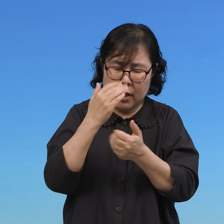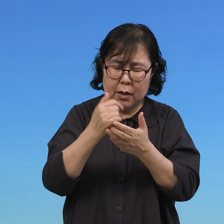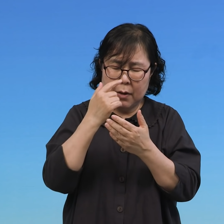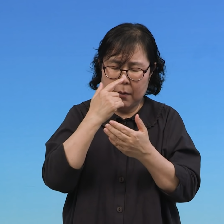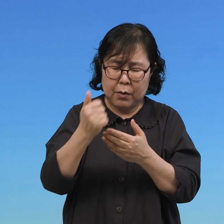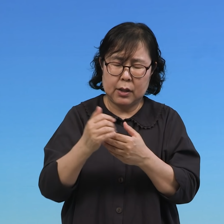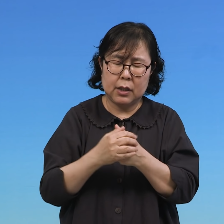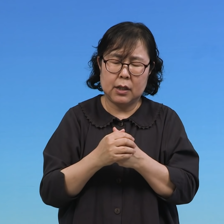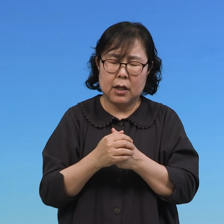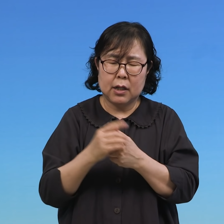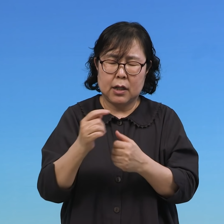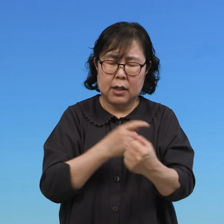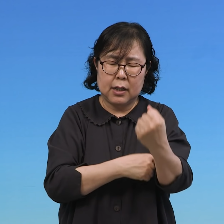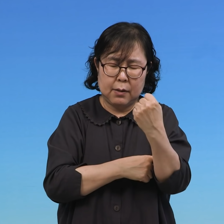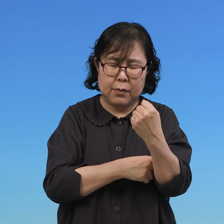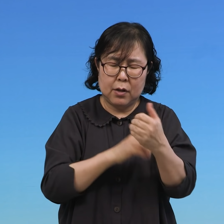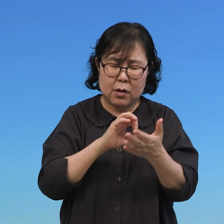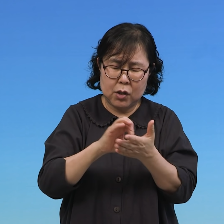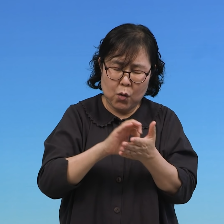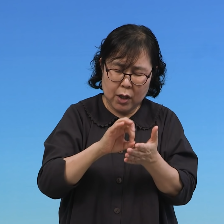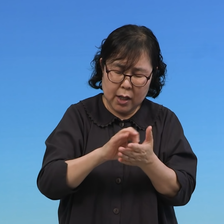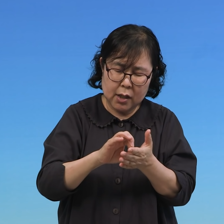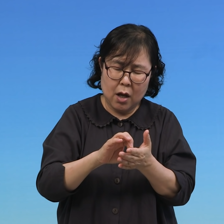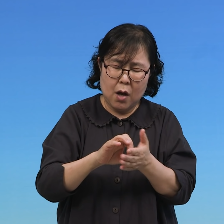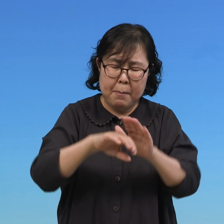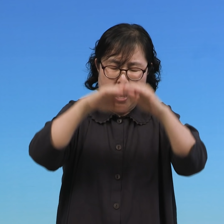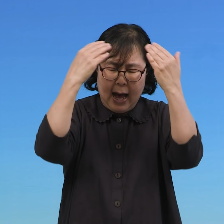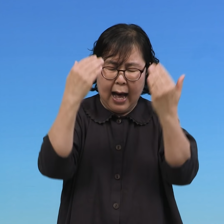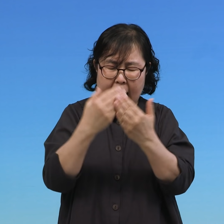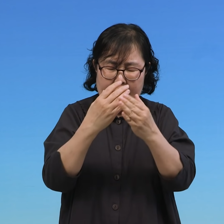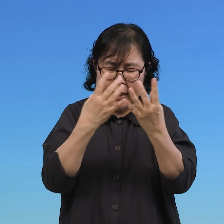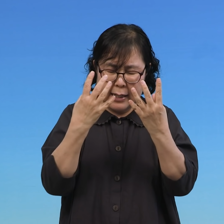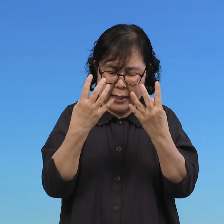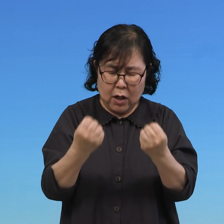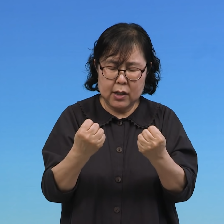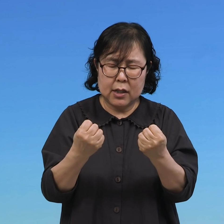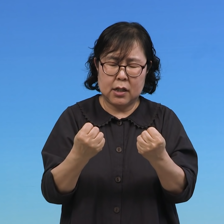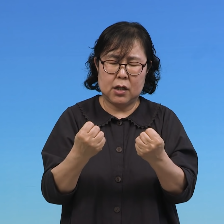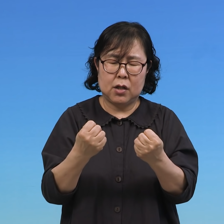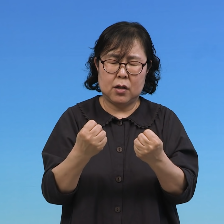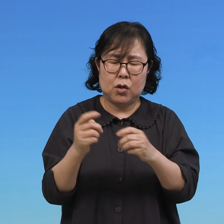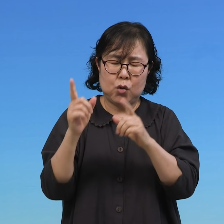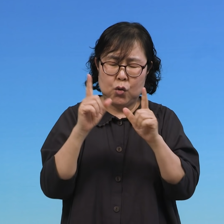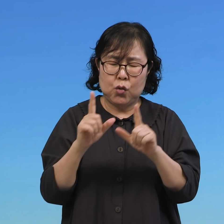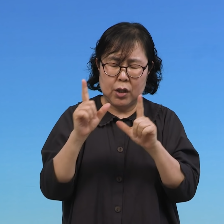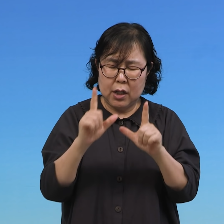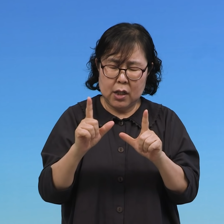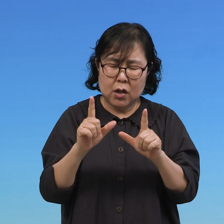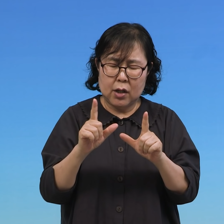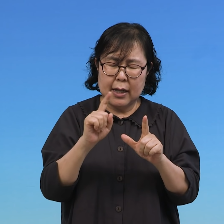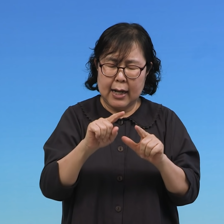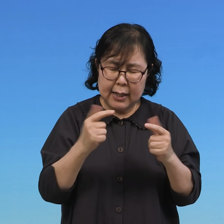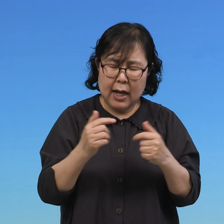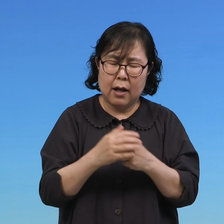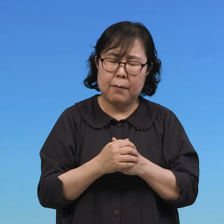아버지 주님을 이용하여 더 많은 것을 누리고 더 많은 것을 즐기는 인생이